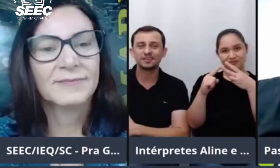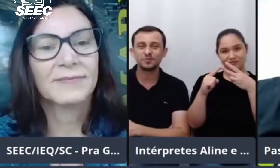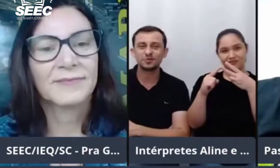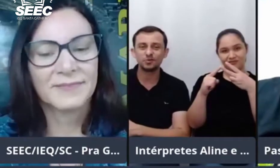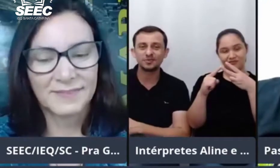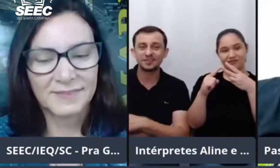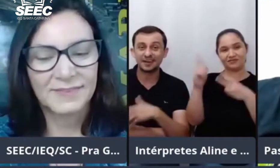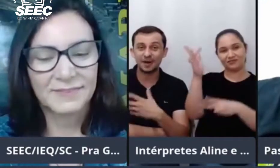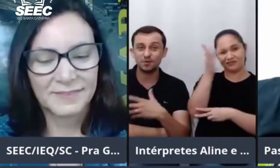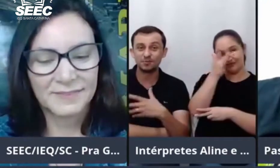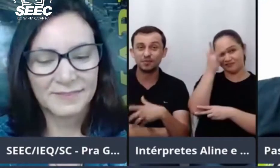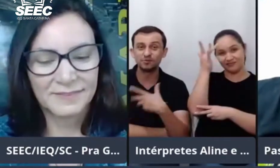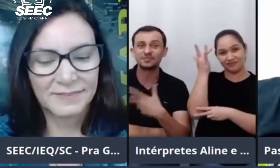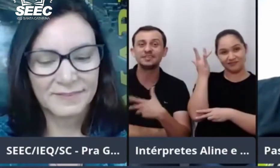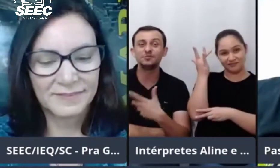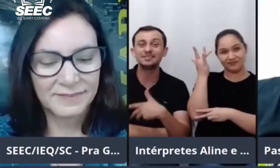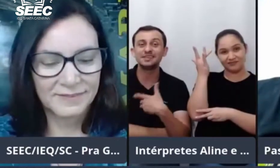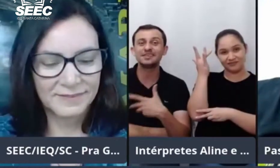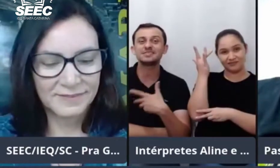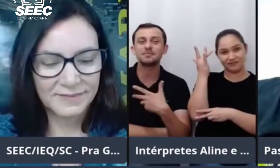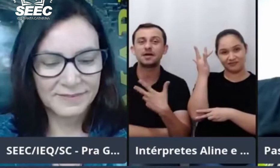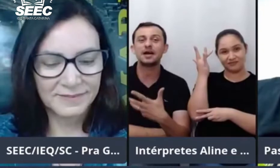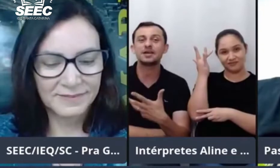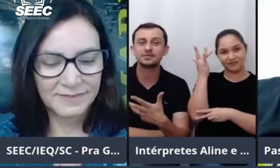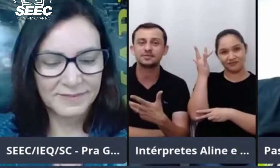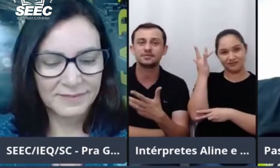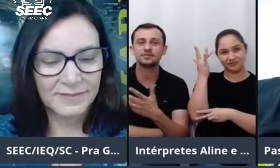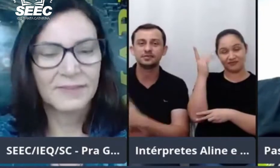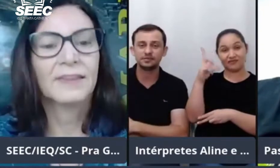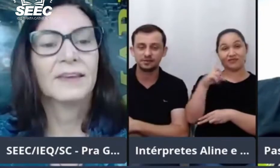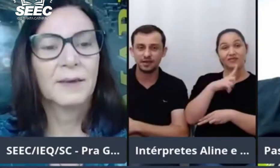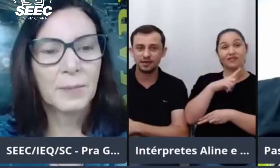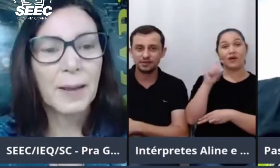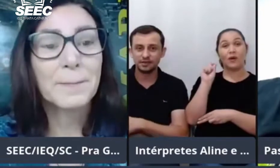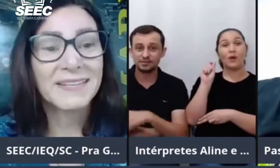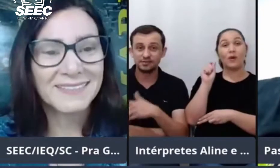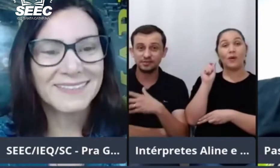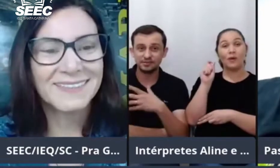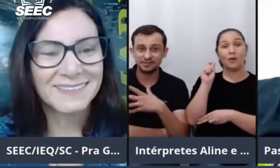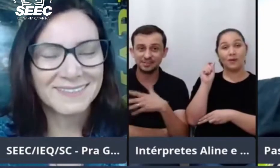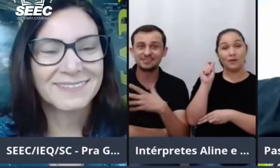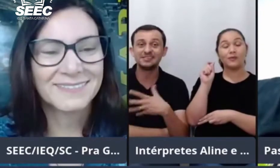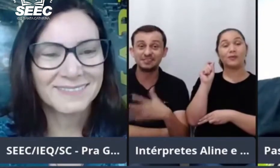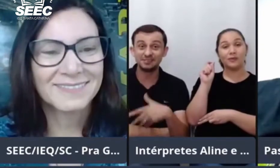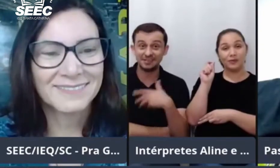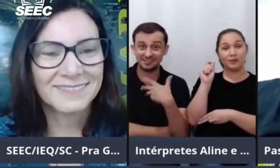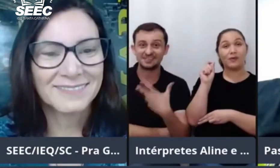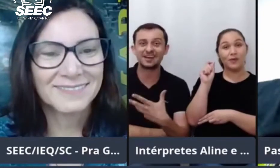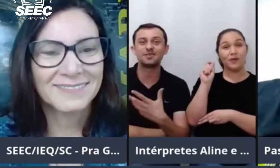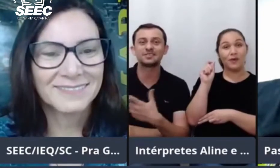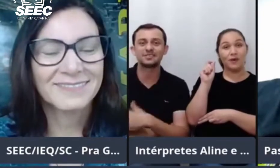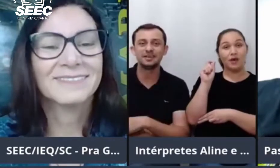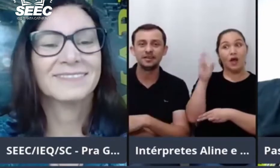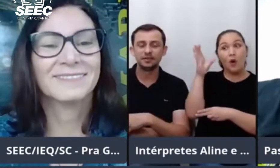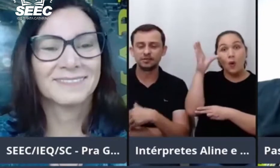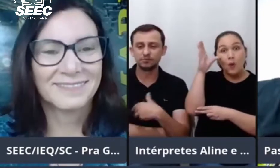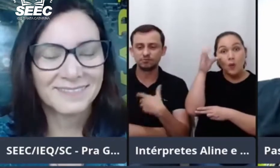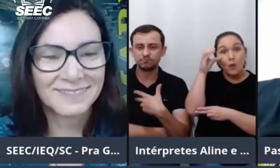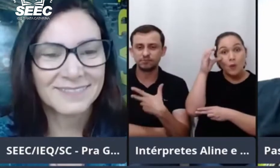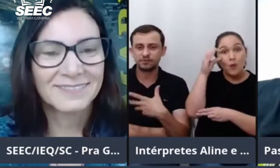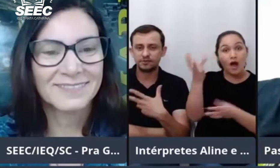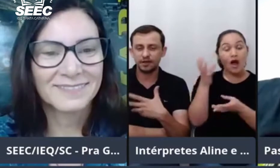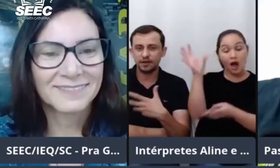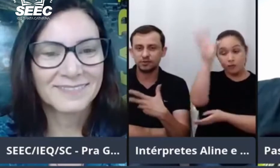com aquelas pessoas que acabam demonstrando interesse a mais para aprender nessas aulas, né?